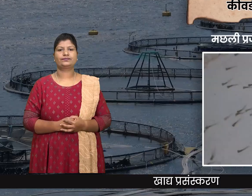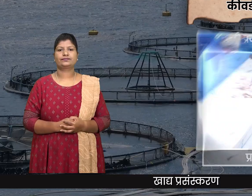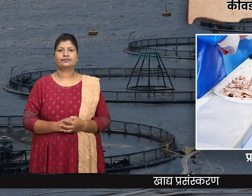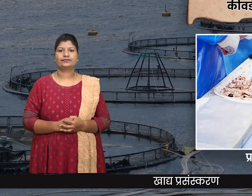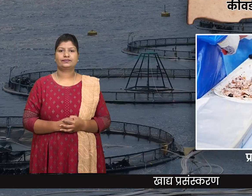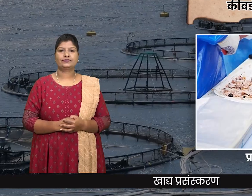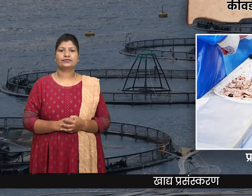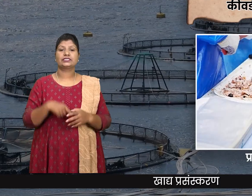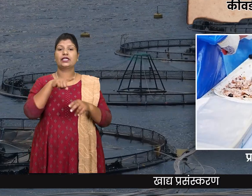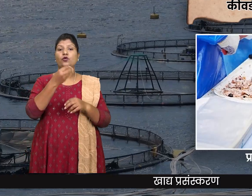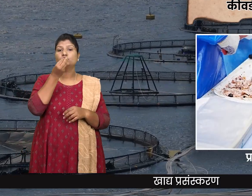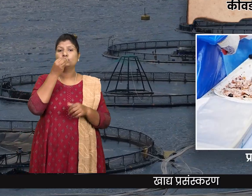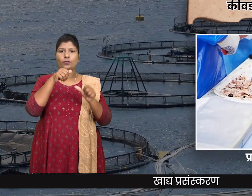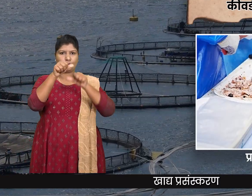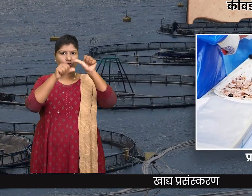खाद्य प्रसंस्करण।